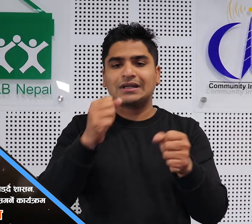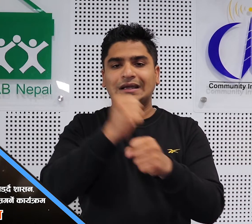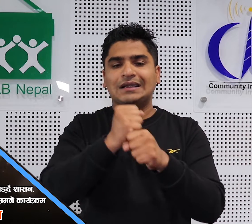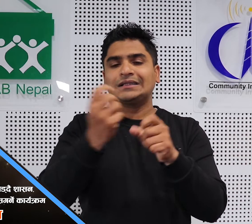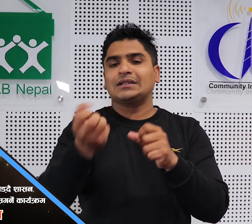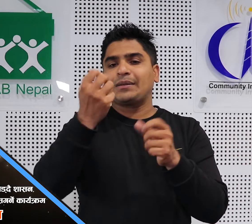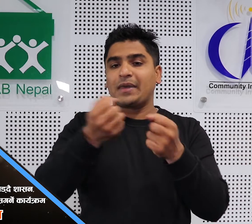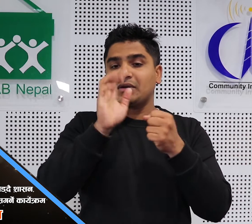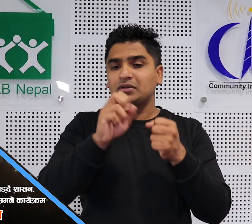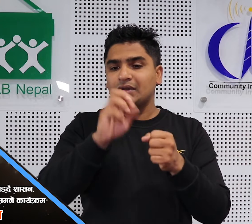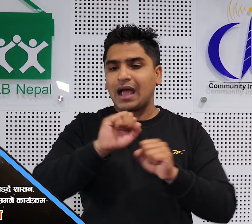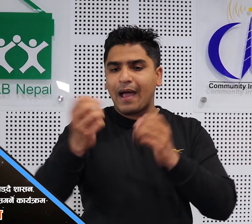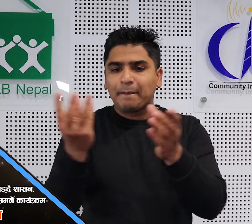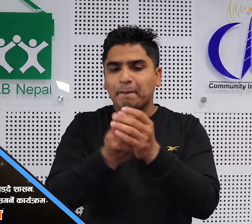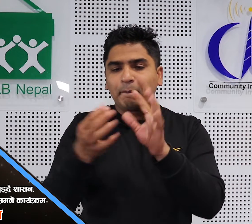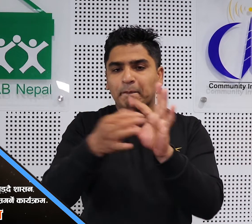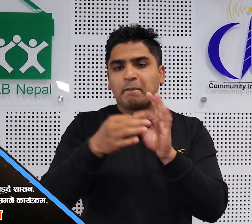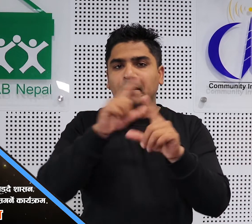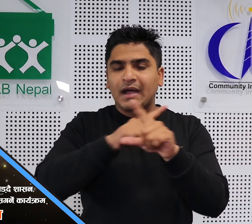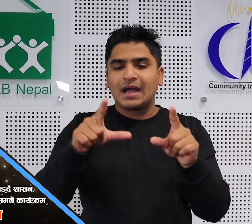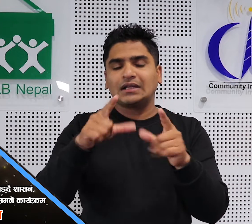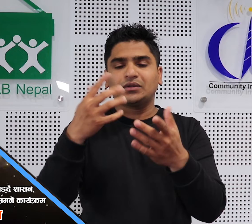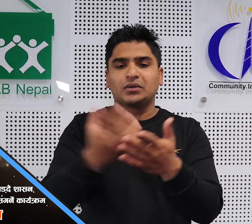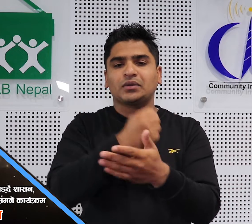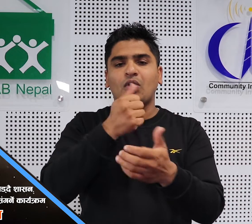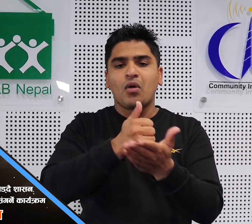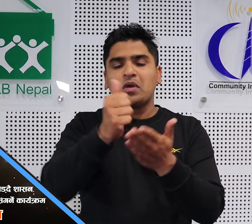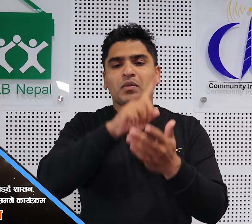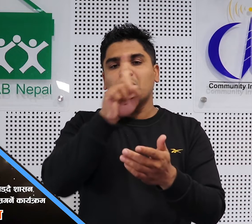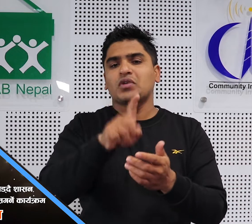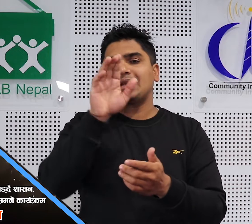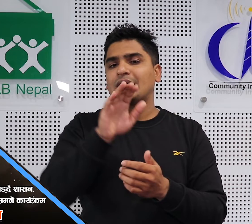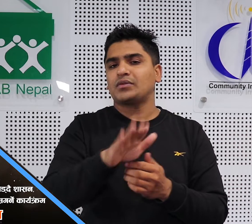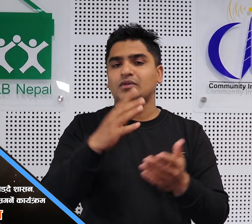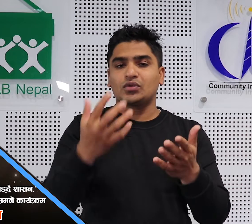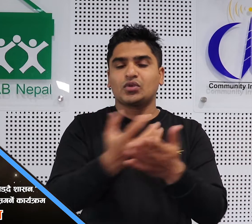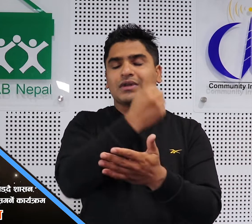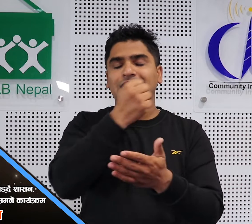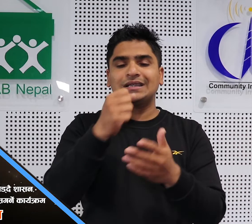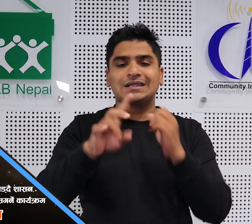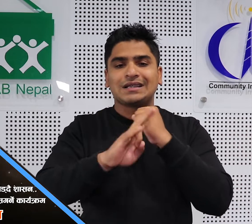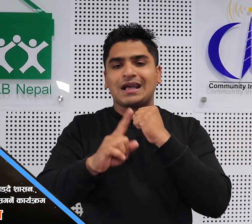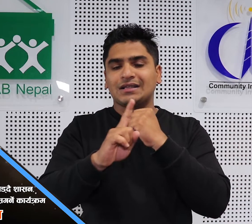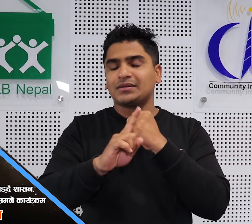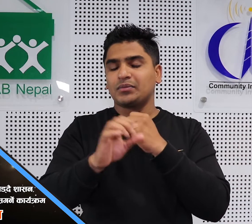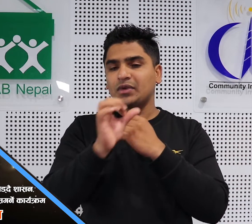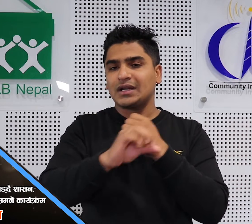आपसी तालमेल नमिल्दा संघीयताको अभ्यासमा नै प्रश्न उठ्न थालेको छ। संघीय शासन प्रणालीको दिगो शान्ति,